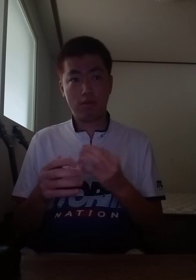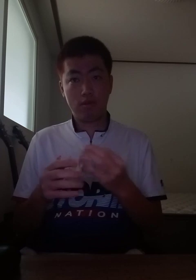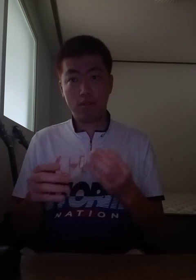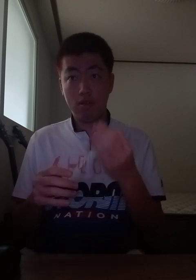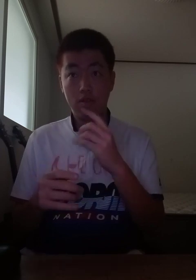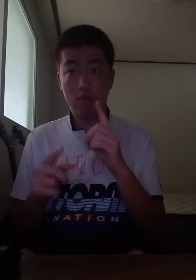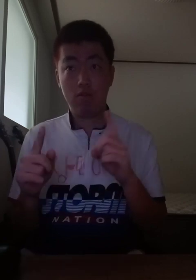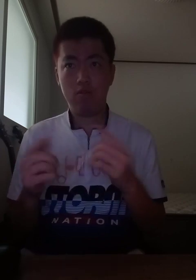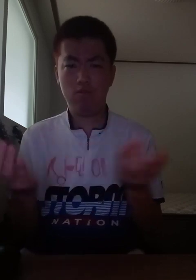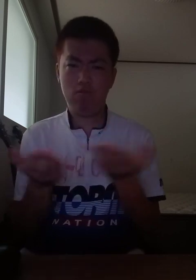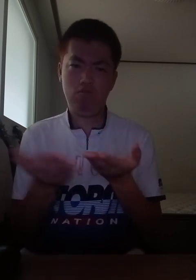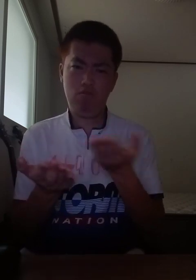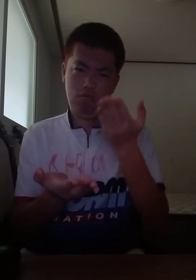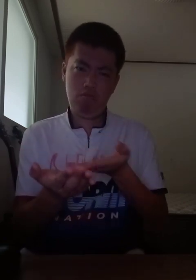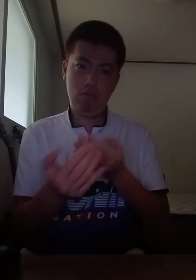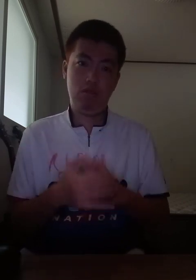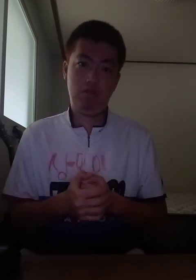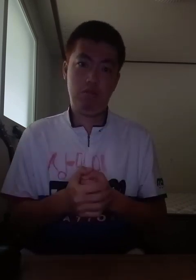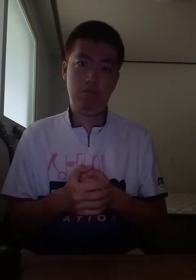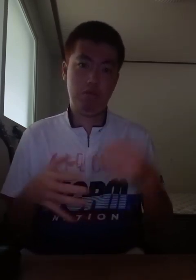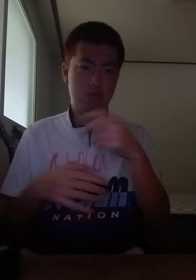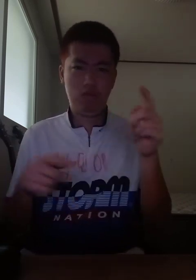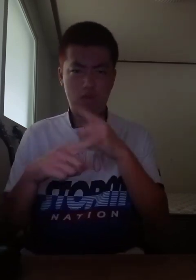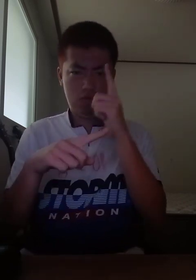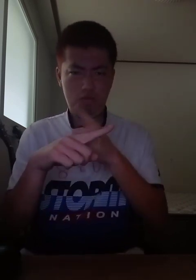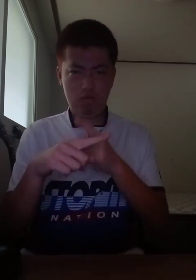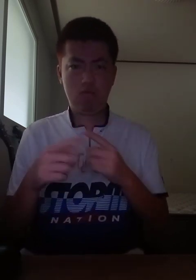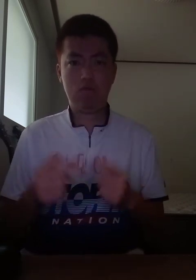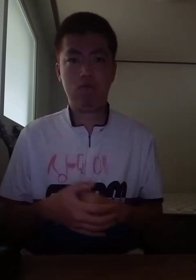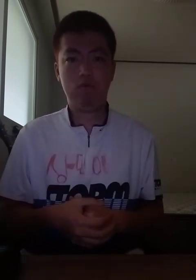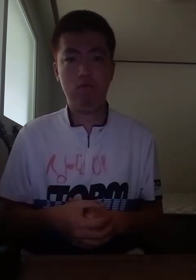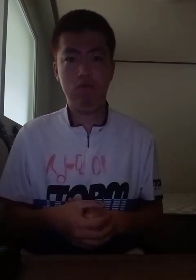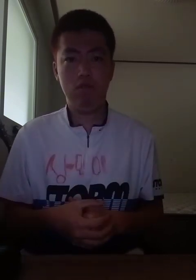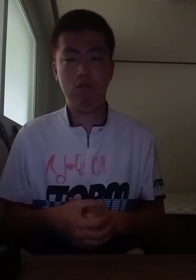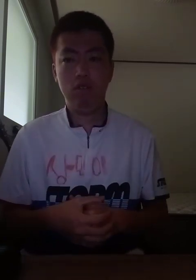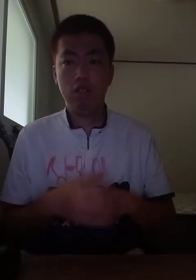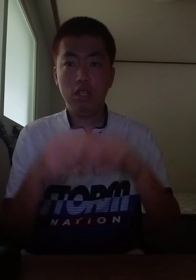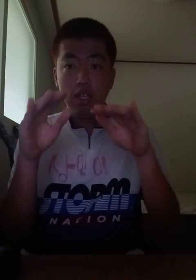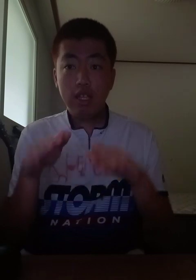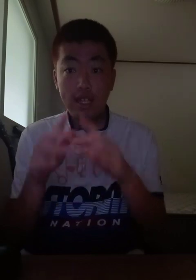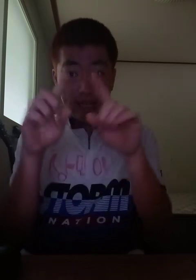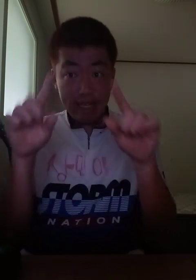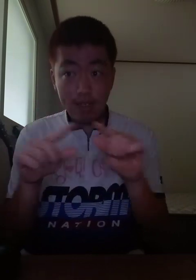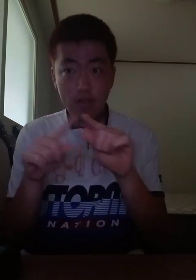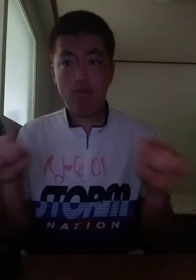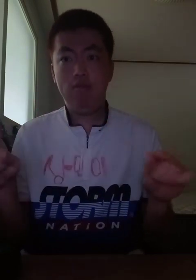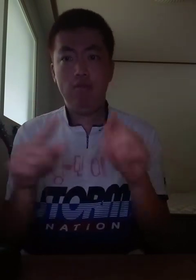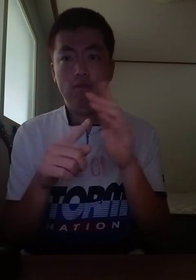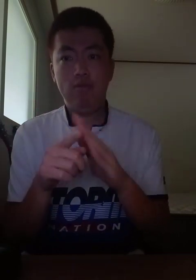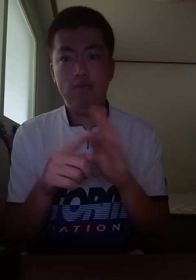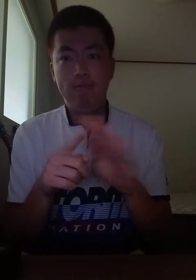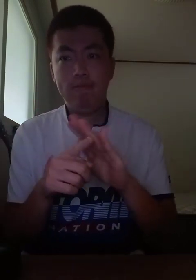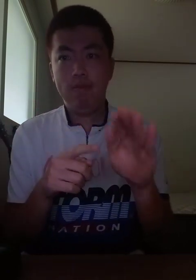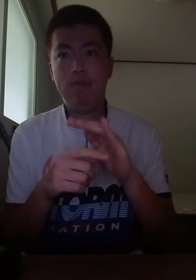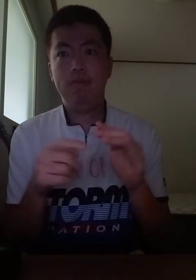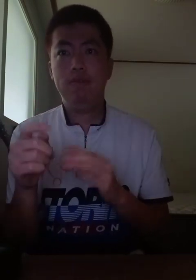혹시? 몰랐어요. 네, 여긴지 전혀 모르겠네요. 이 사진에 나온 건물 앞으로 한번 찾아가 봤습니다. 그런데 들어가는